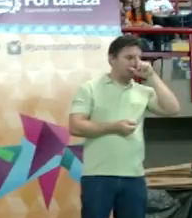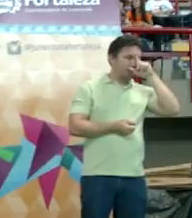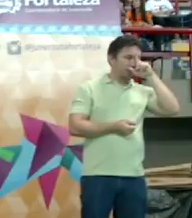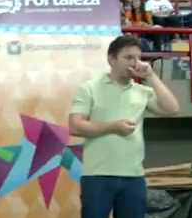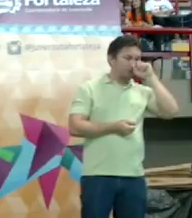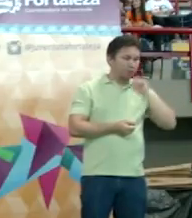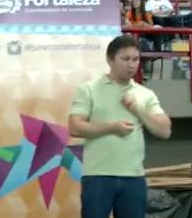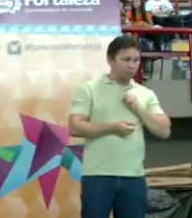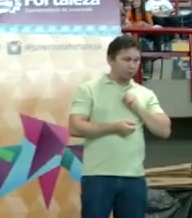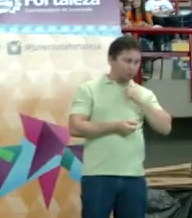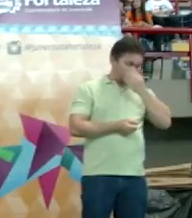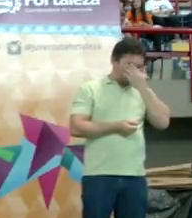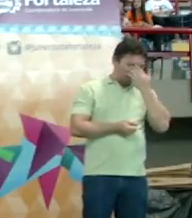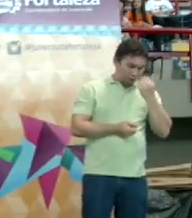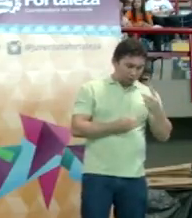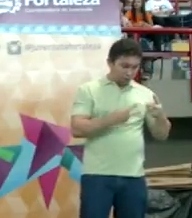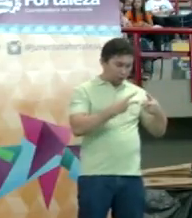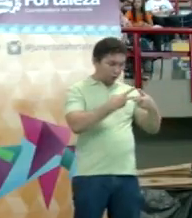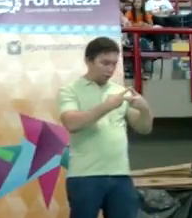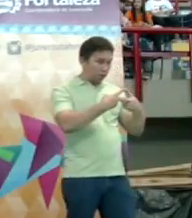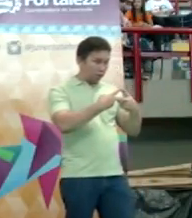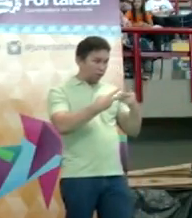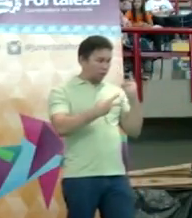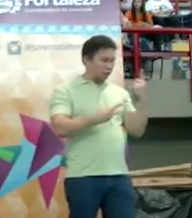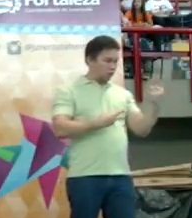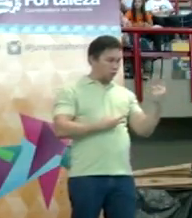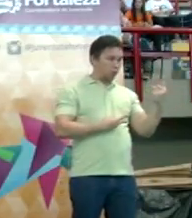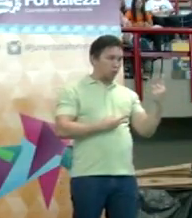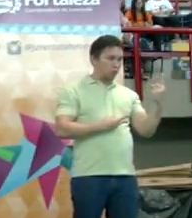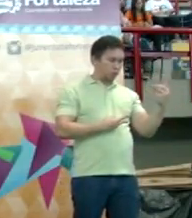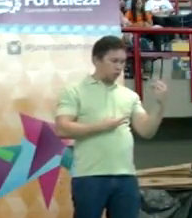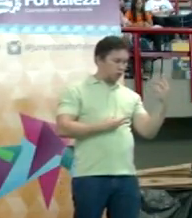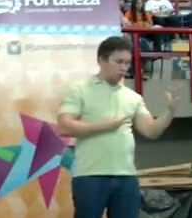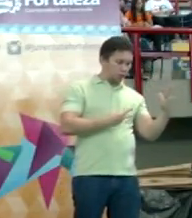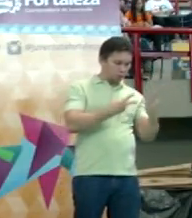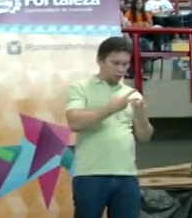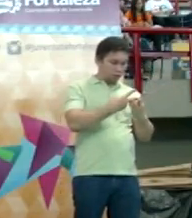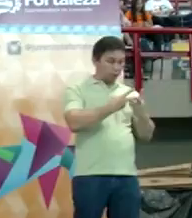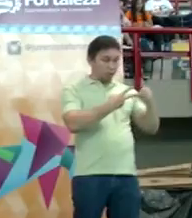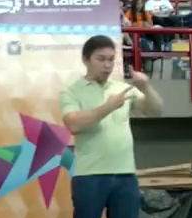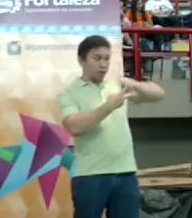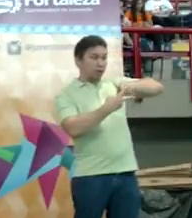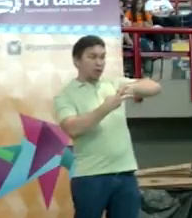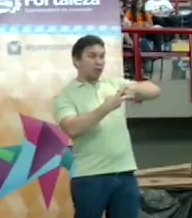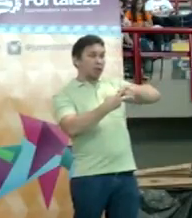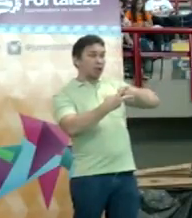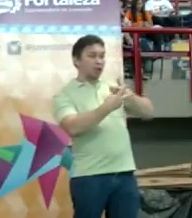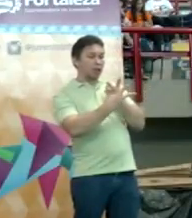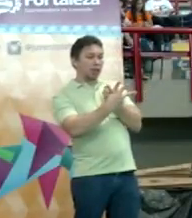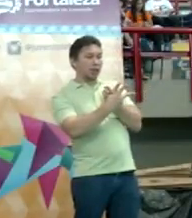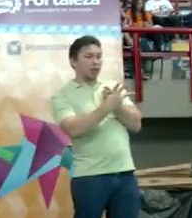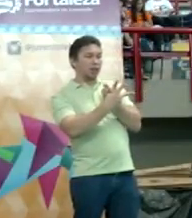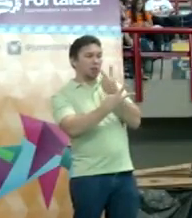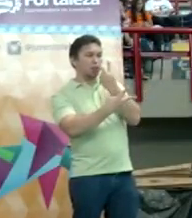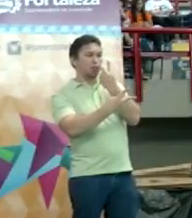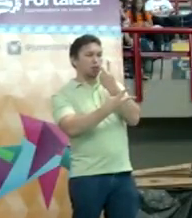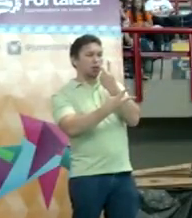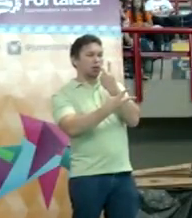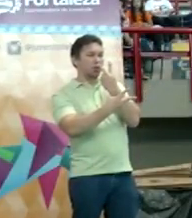eu contei cada triângulo gerando 3 lados. Mas aquele lado daquele triângulo, ele é contado 2